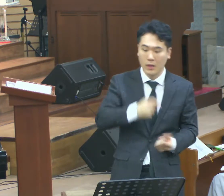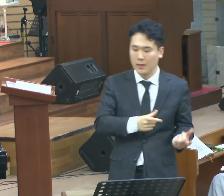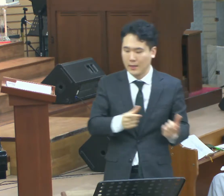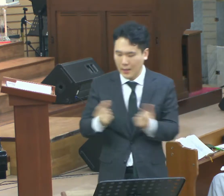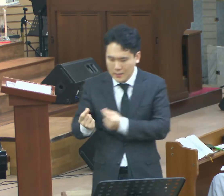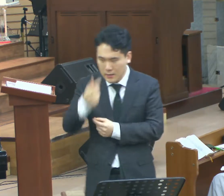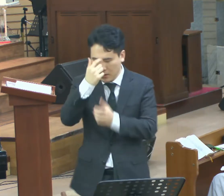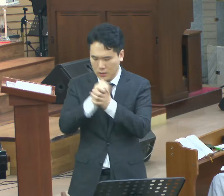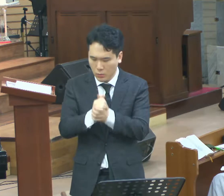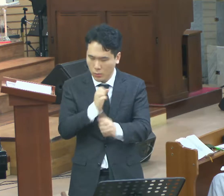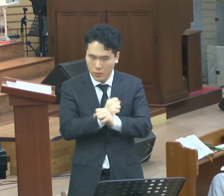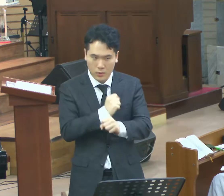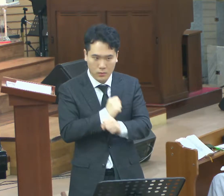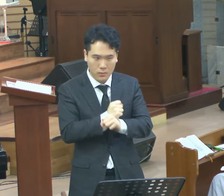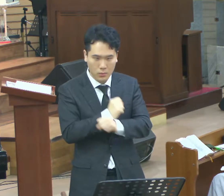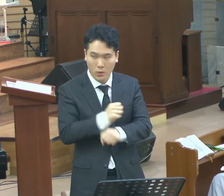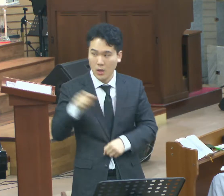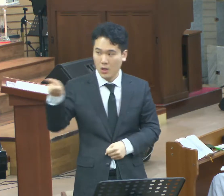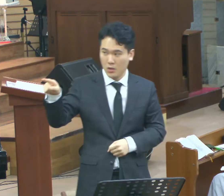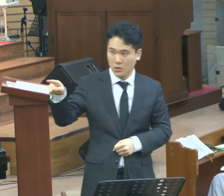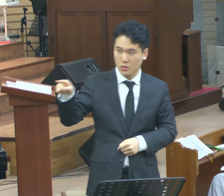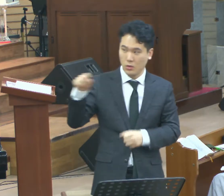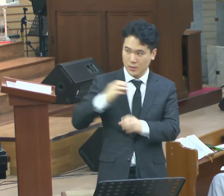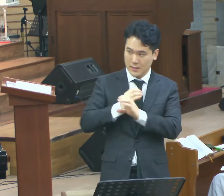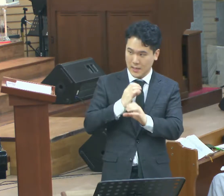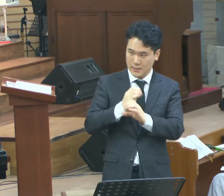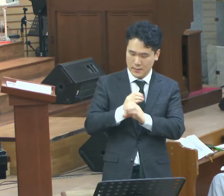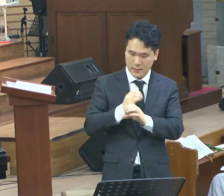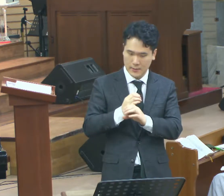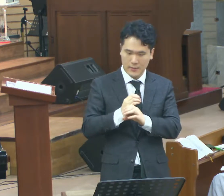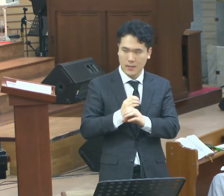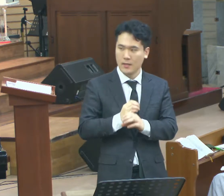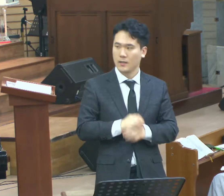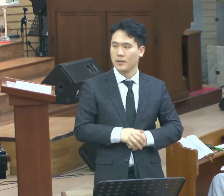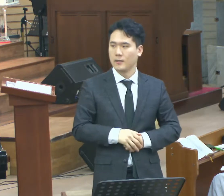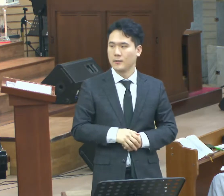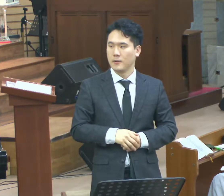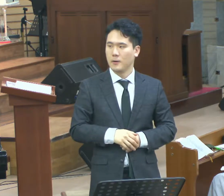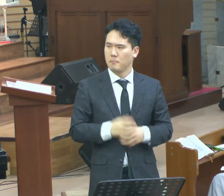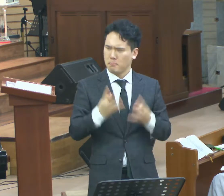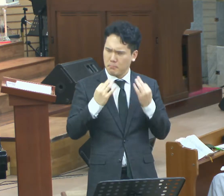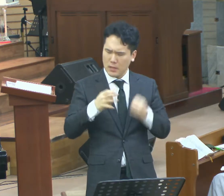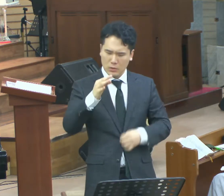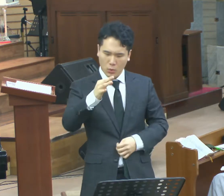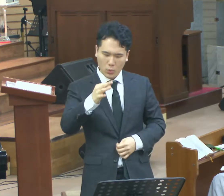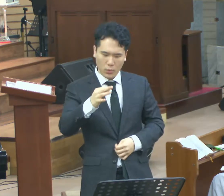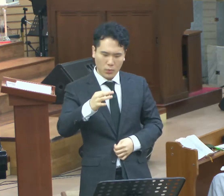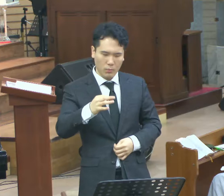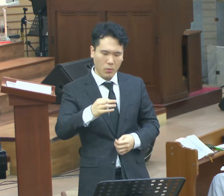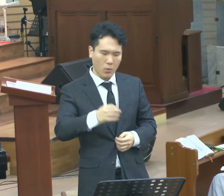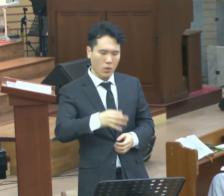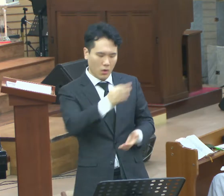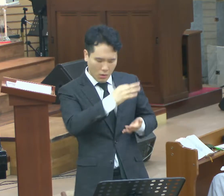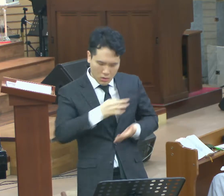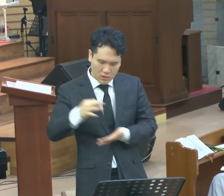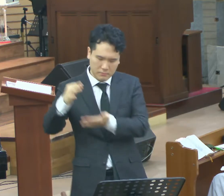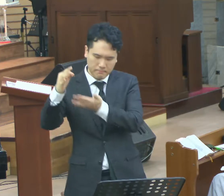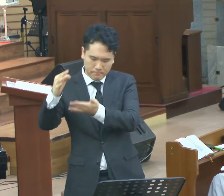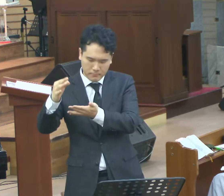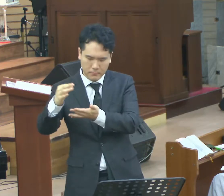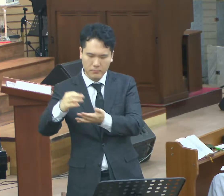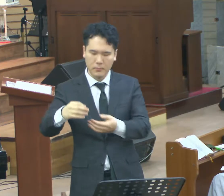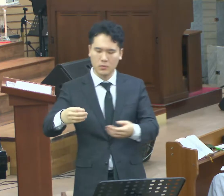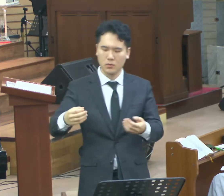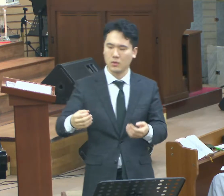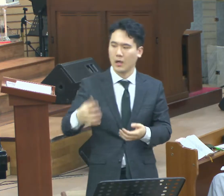그래가지고 4대를 실을 수 있는 차량을 정말 많은 돈을 헌금을 가지고 이것을 마련을